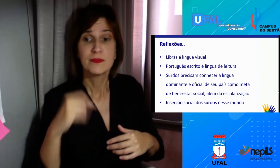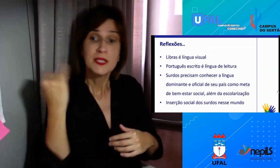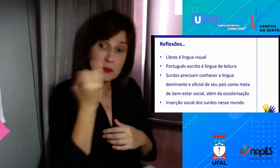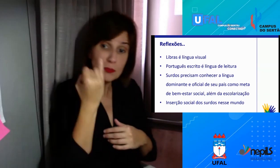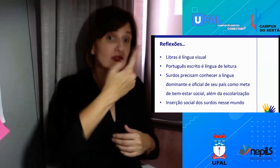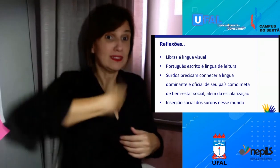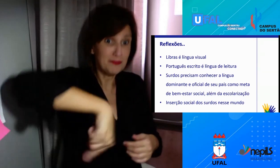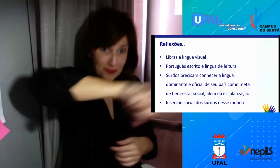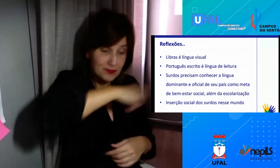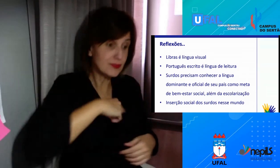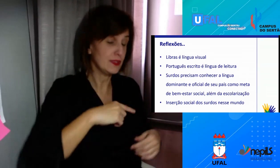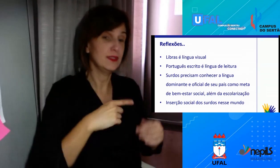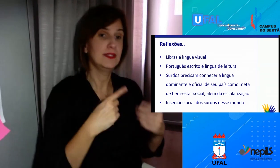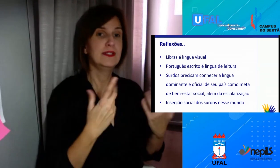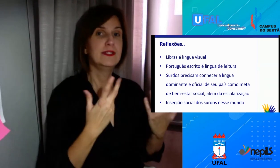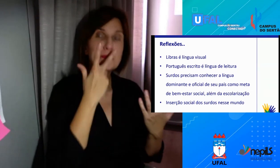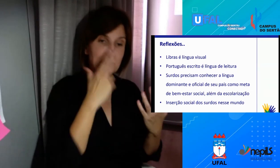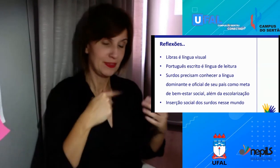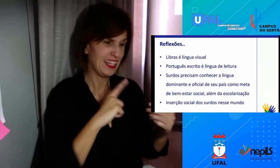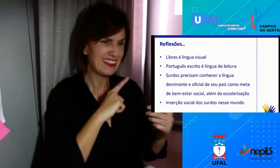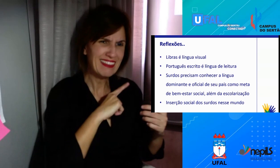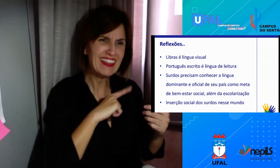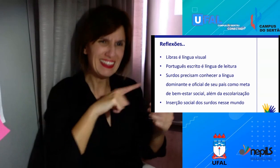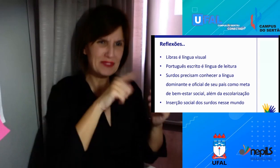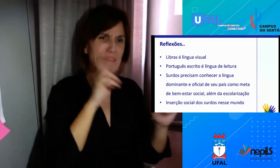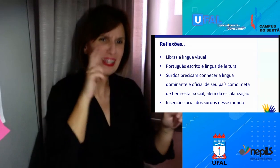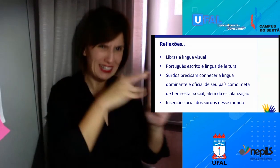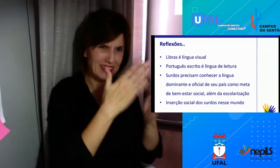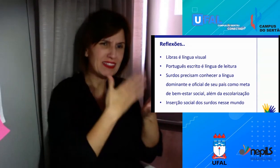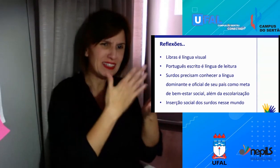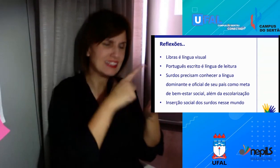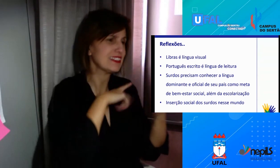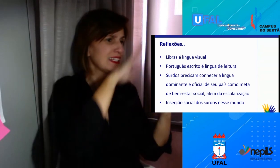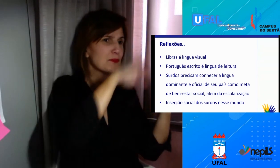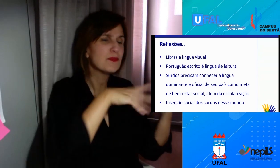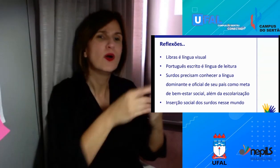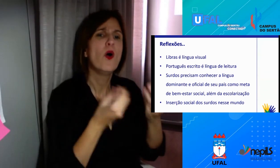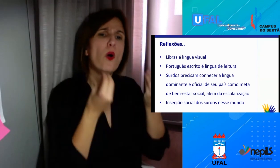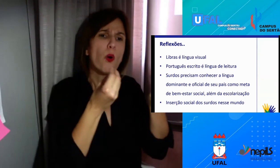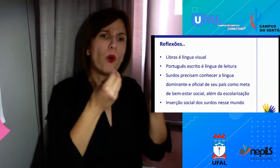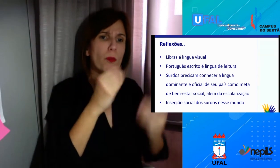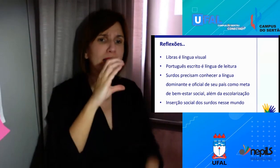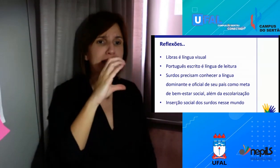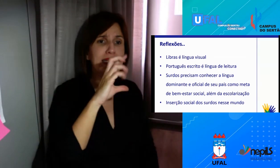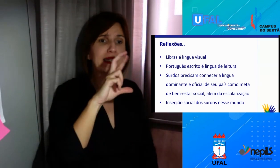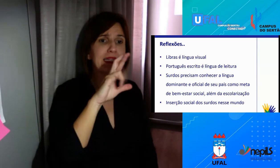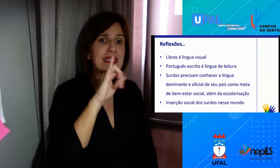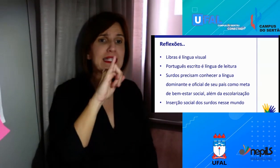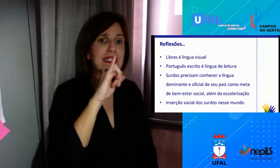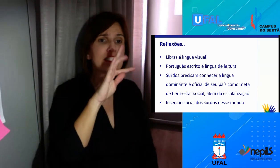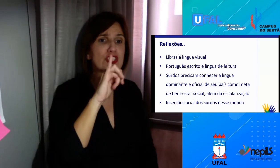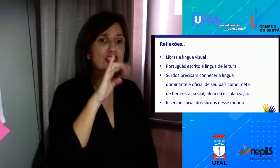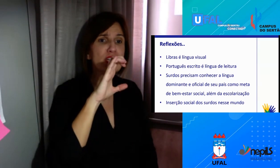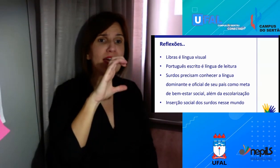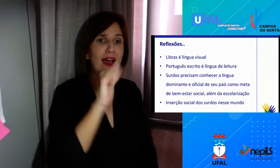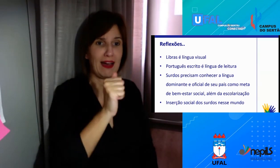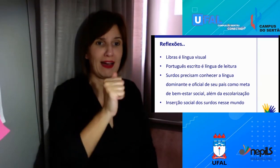de estímulo, porém ele deve ser feito fora do ambiente escolar. O ambiente escolar é um ambiente onde deve circular a língua de instrução, que é a língua